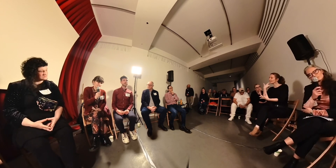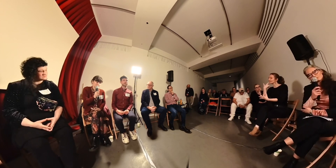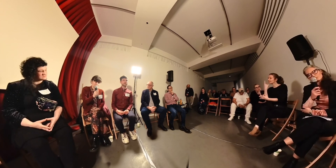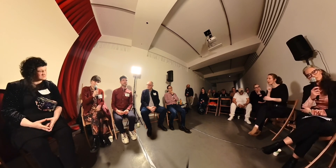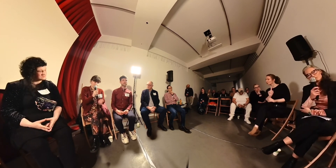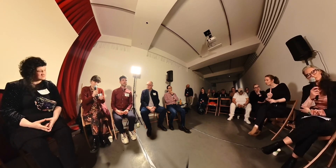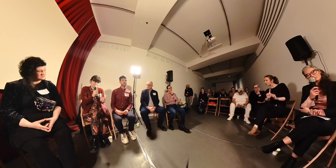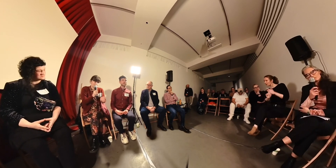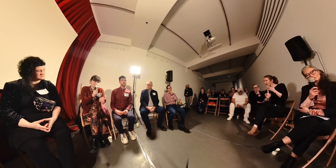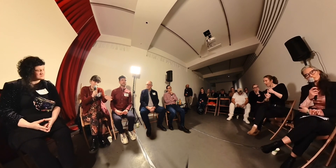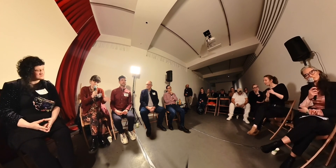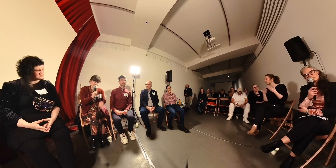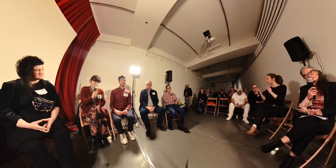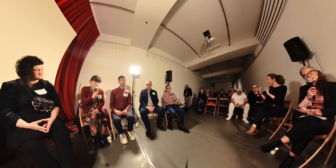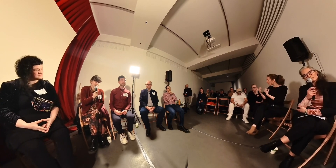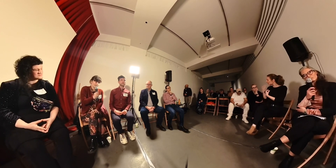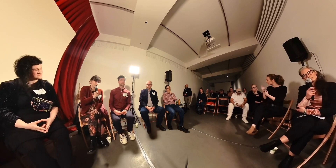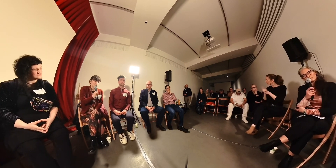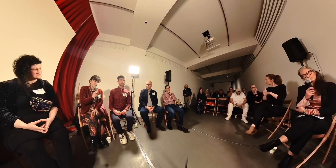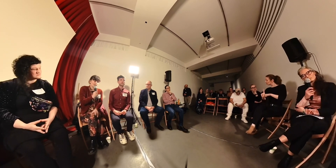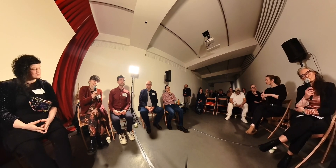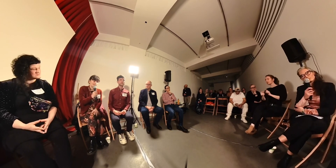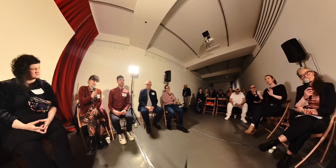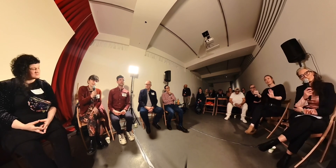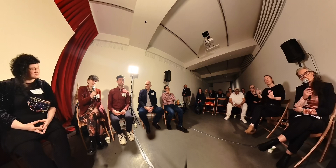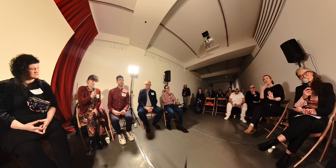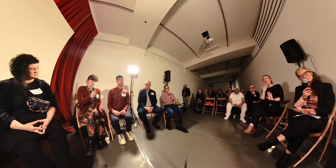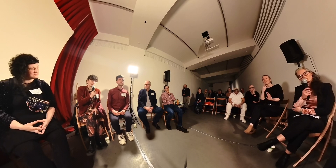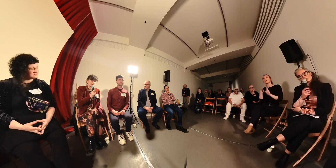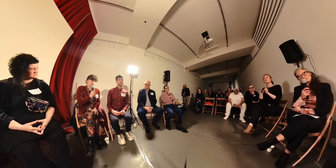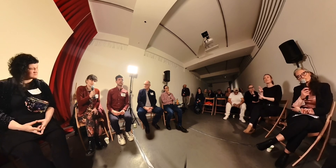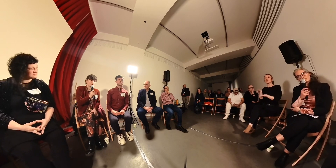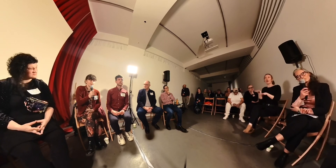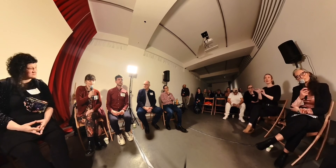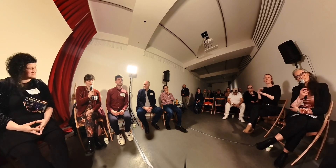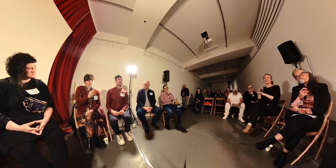nebo prostě reprezentovaní v případě Aleny více v tom,